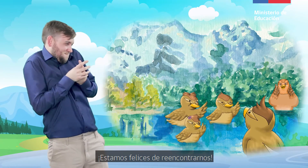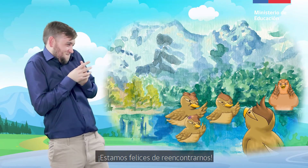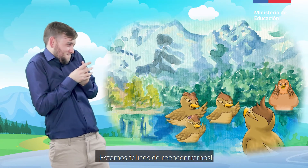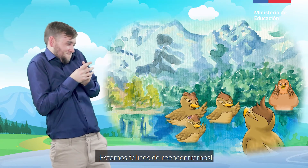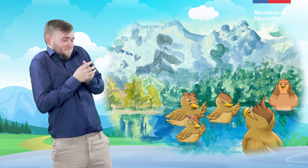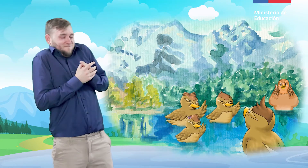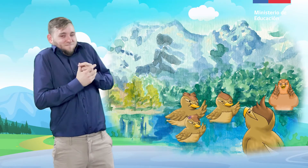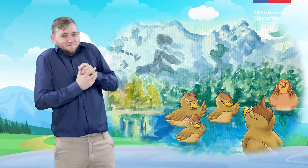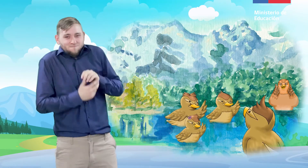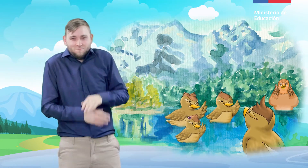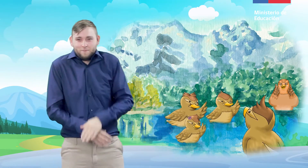reencontrarnos.